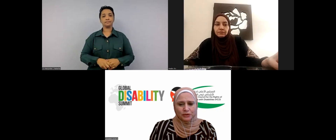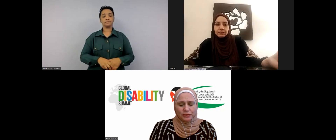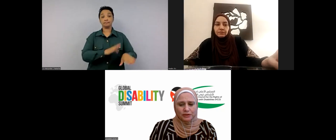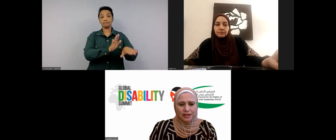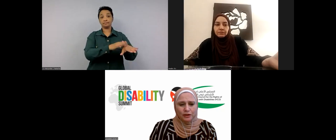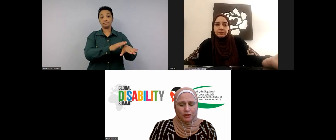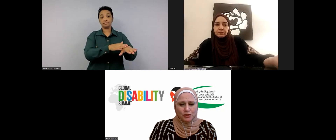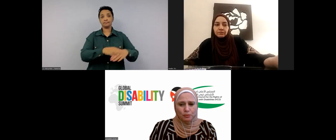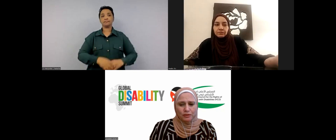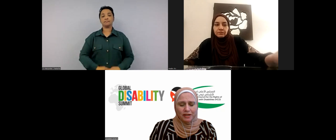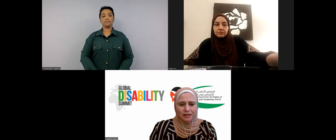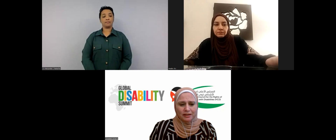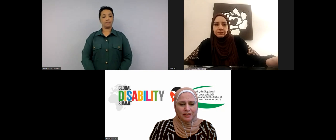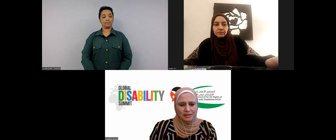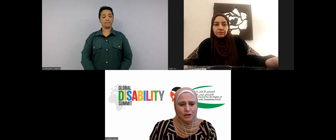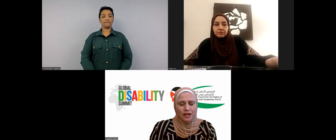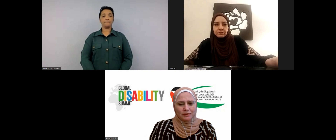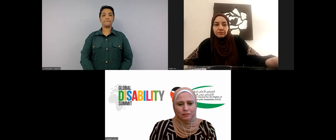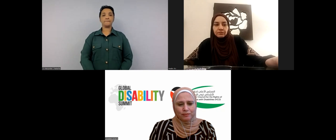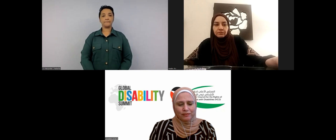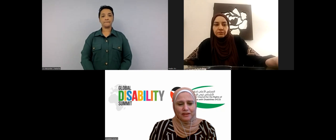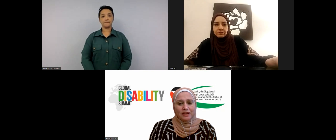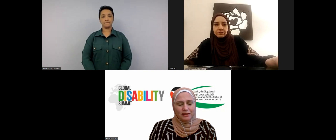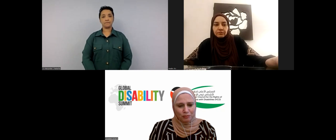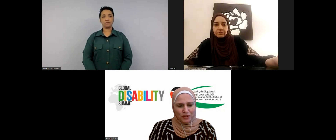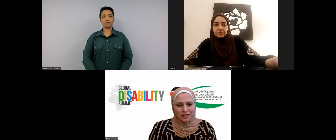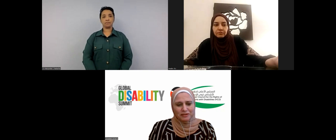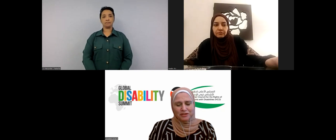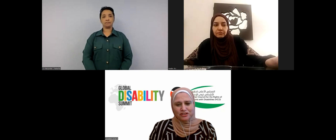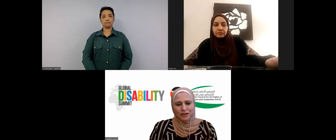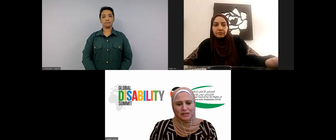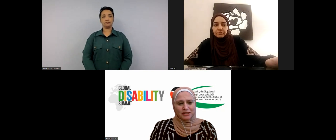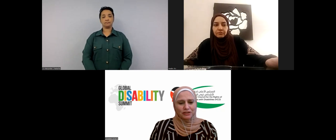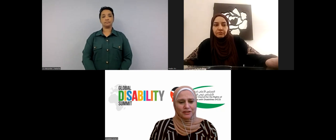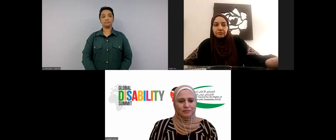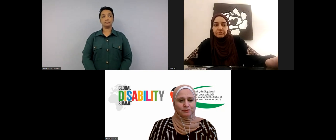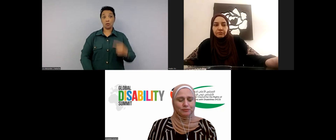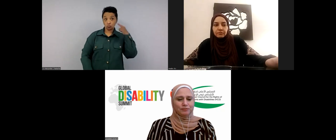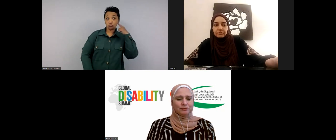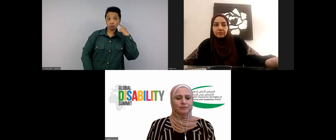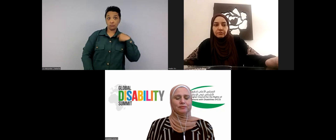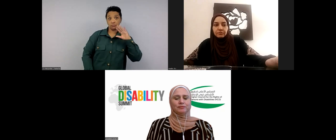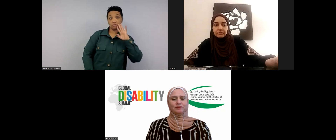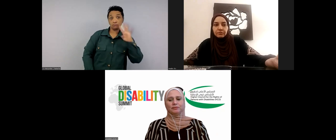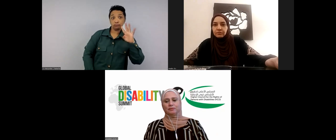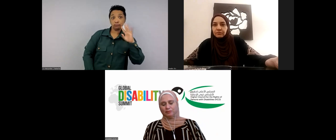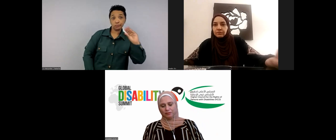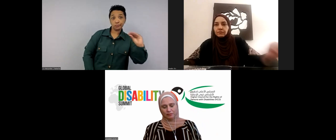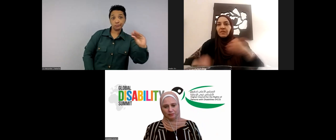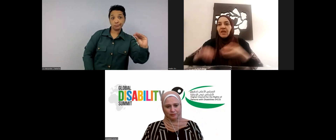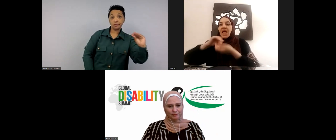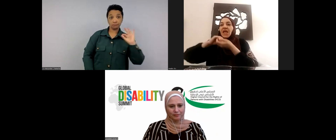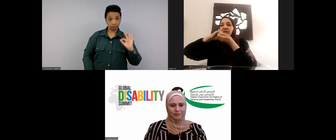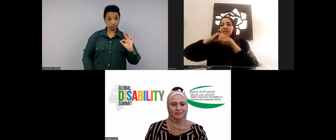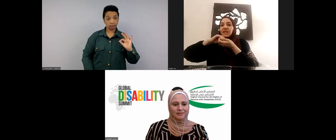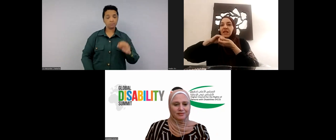Mr. Abdel Qadir. واضح الصوت؟ Now can you hear me? طيب هلا كنا نحكي انه الائتلاف الاردني للاشخاص ذوي الاعاقه